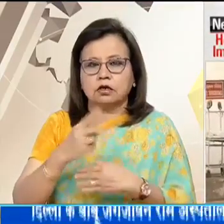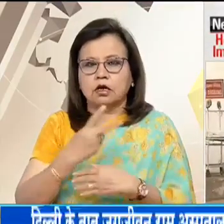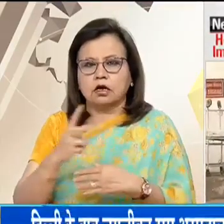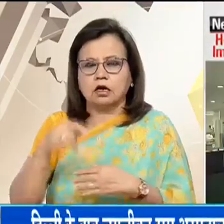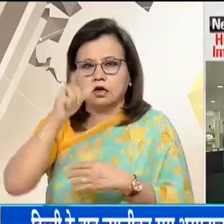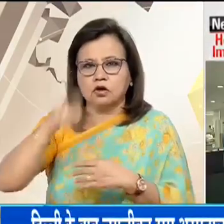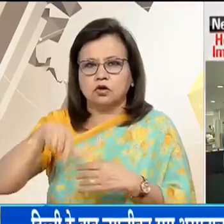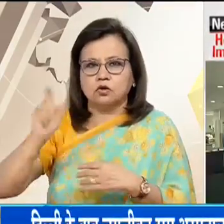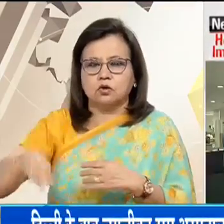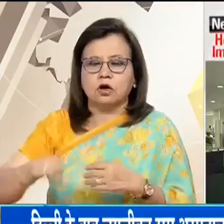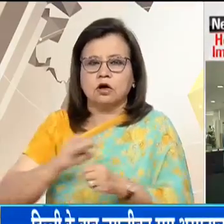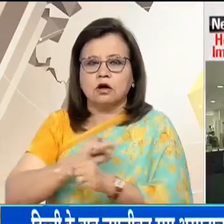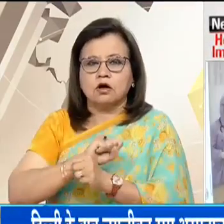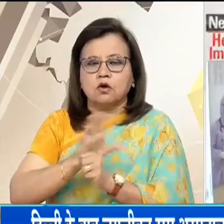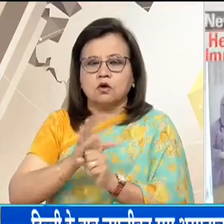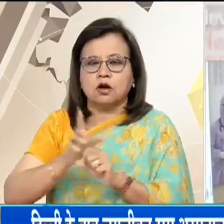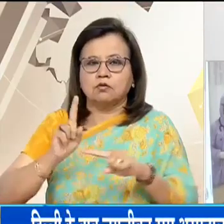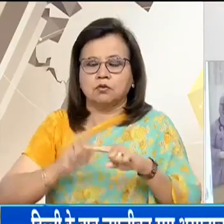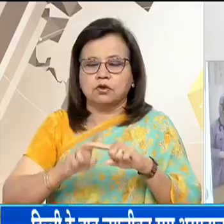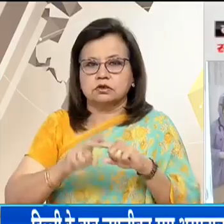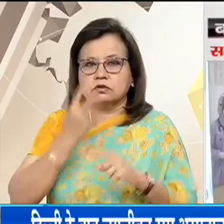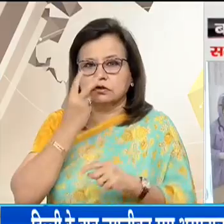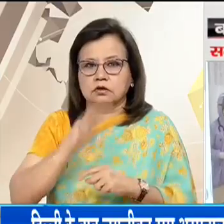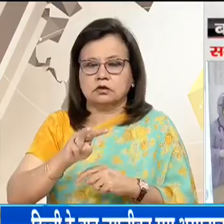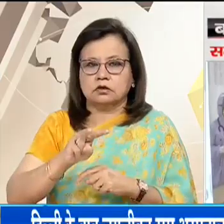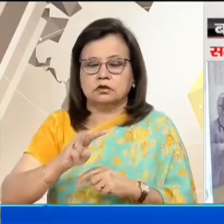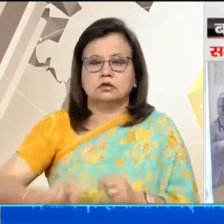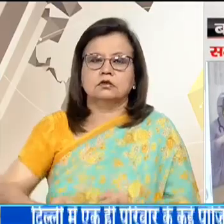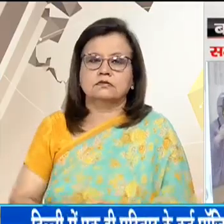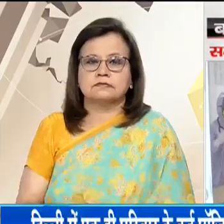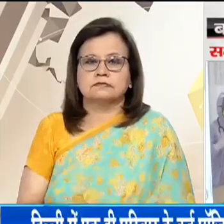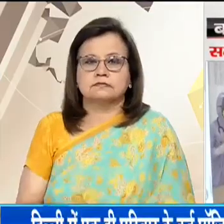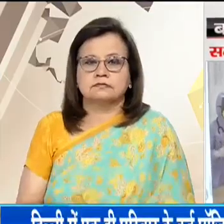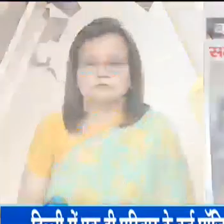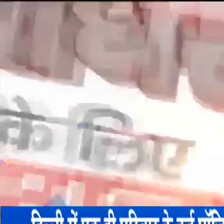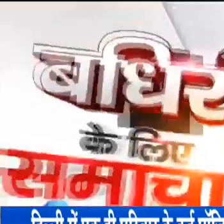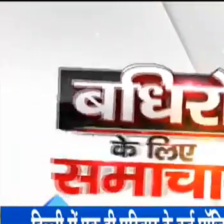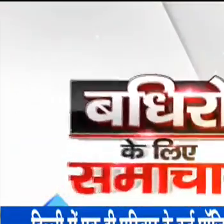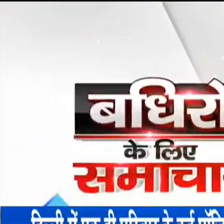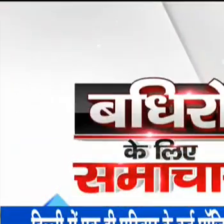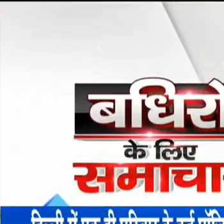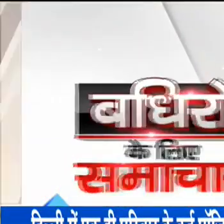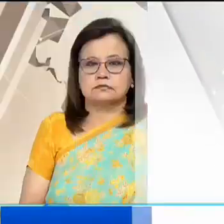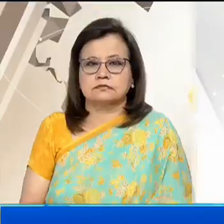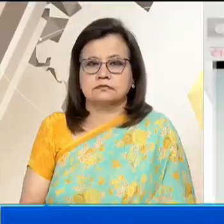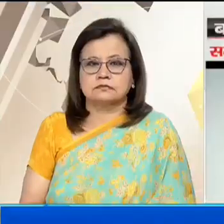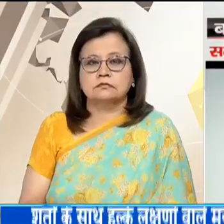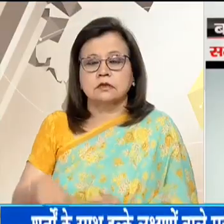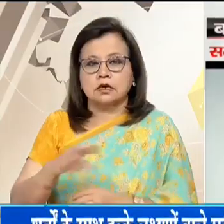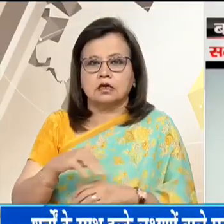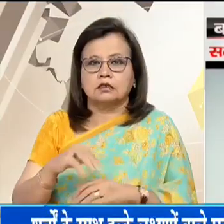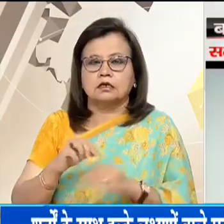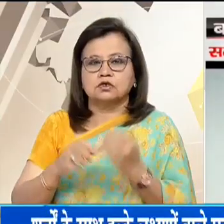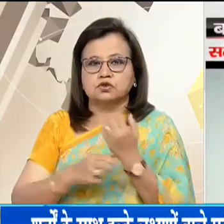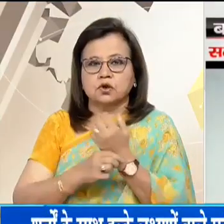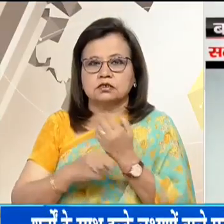परवार के कई लोग करोना पॉजिटिव निकल रहे हैं